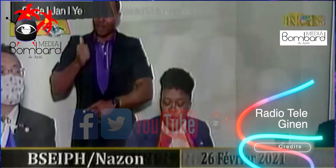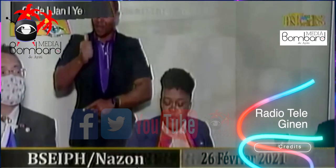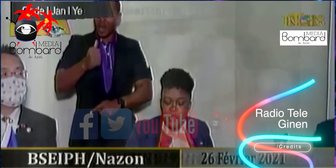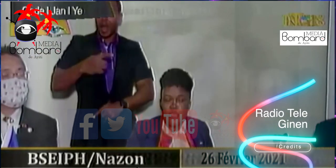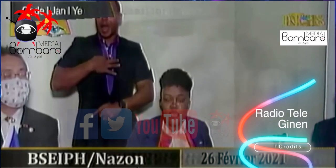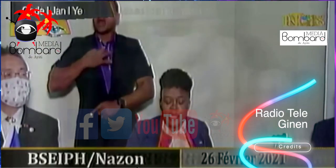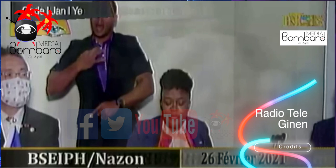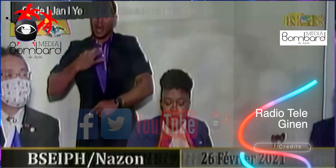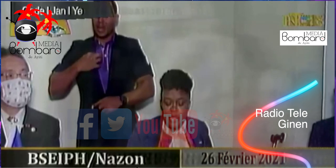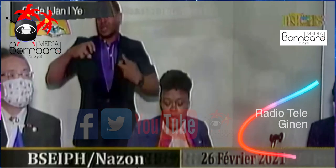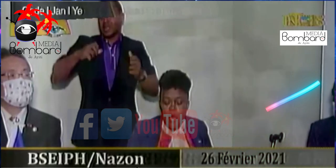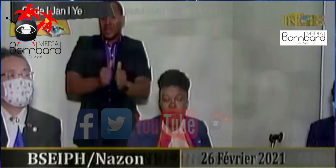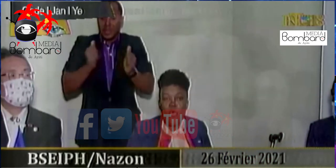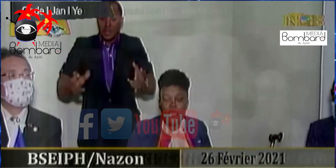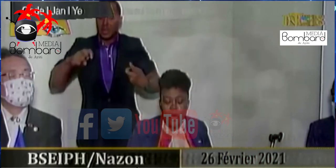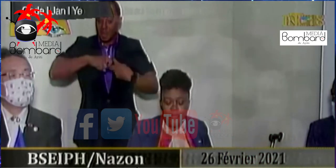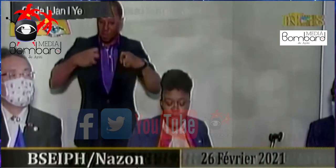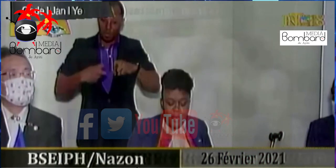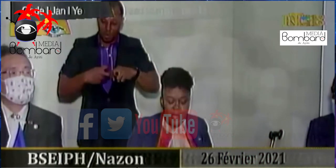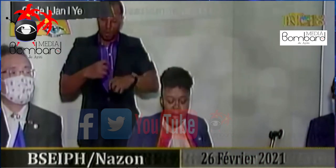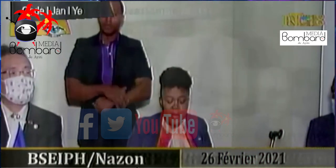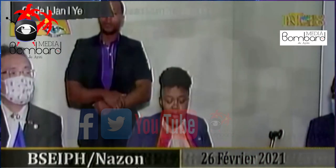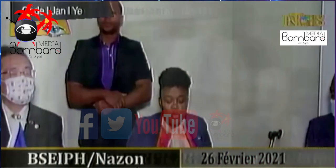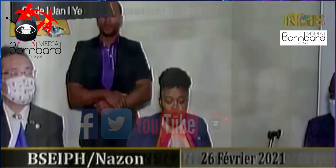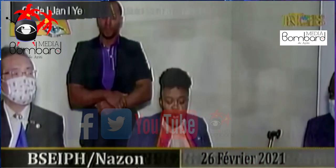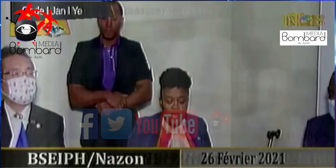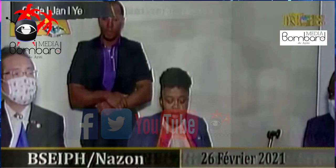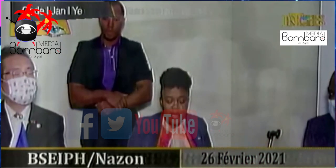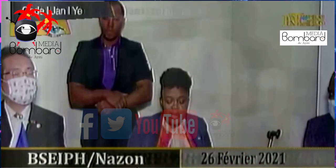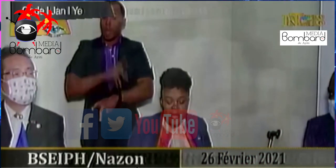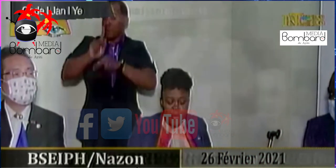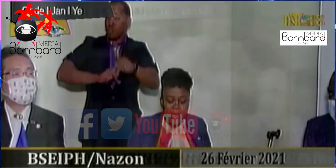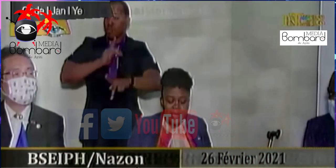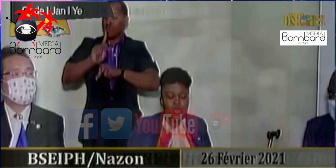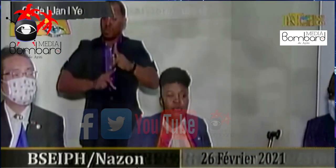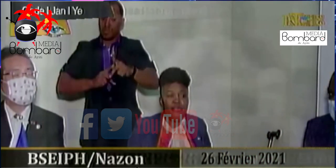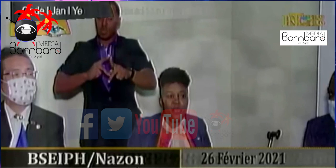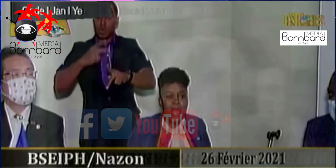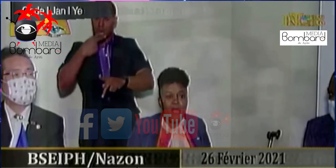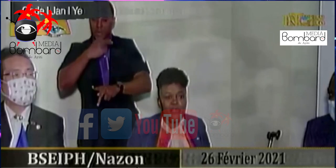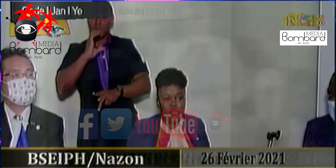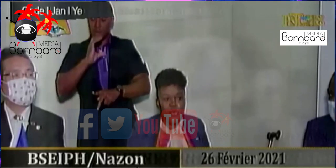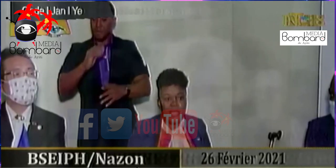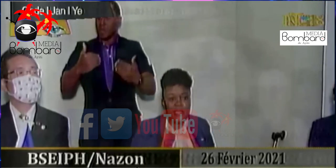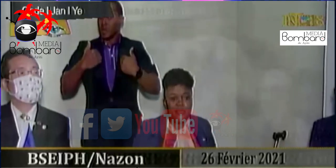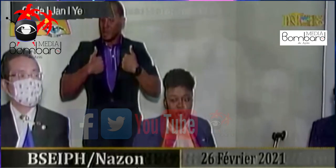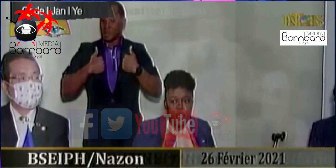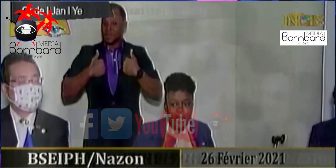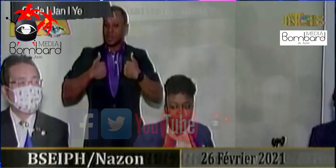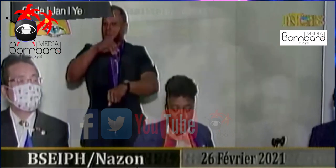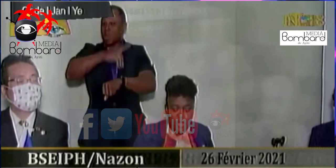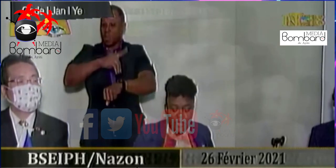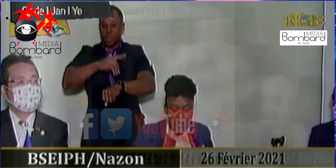et l'autonomie sont définies comme un droit fondamental par l'article 20 de la Convention relative